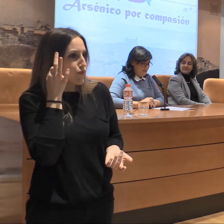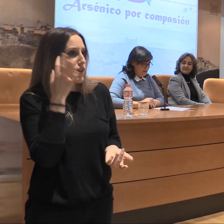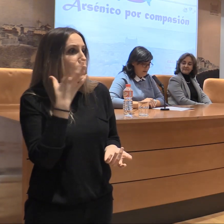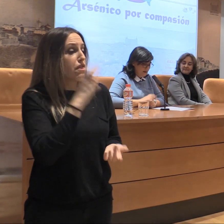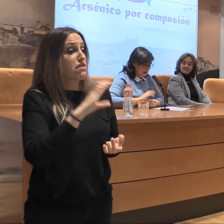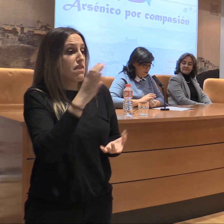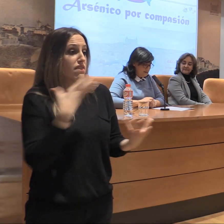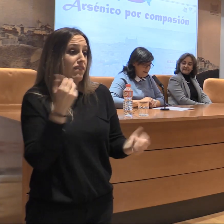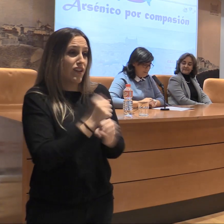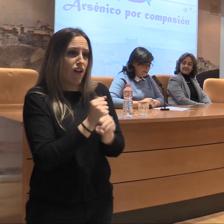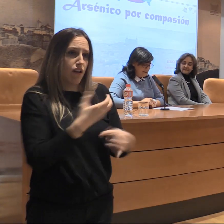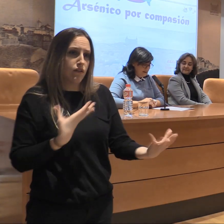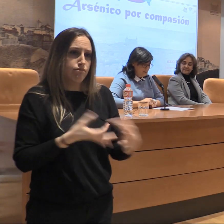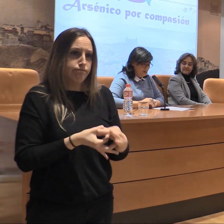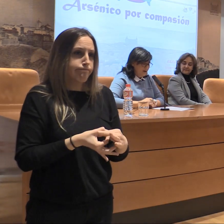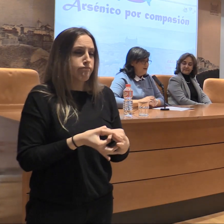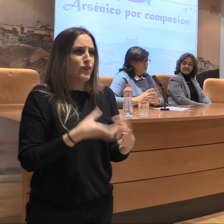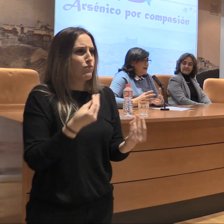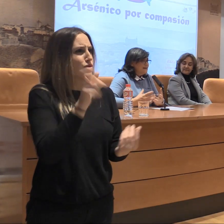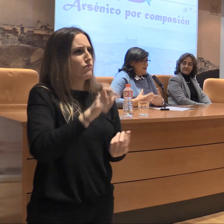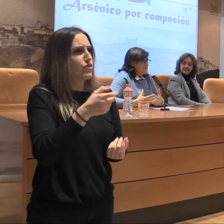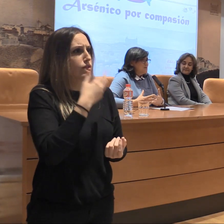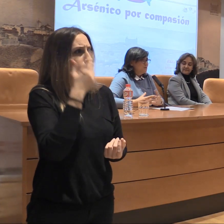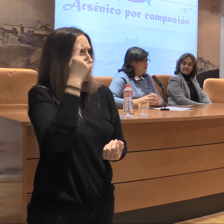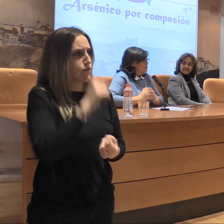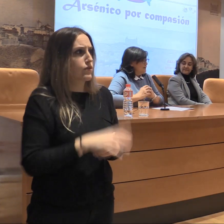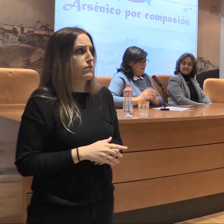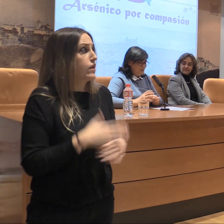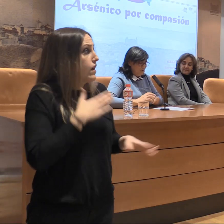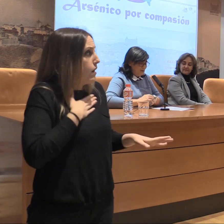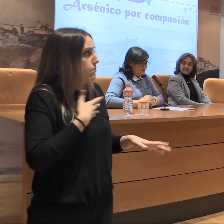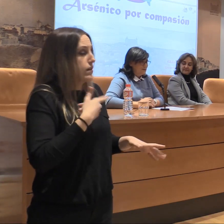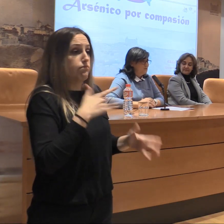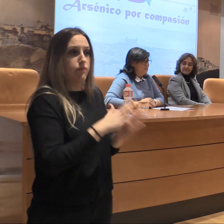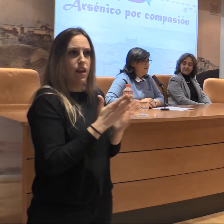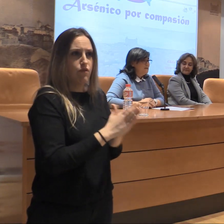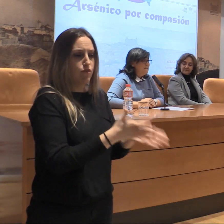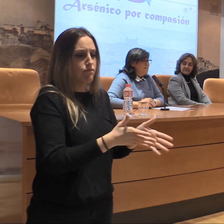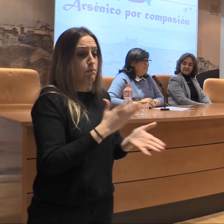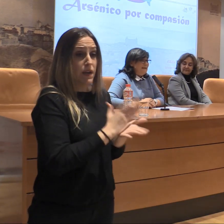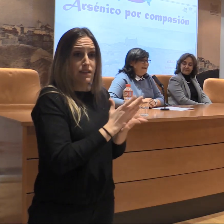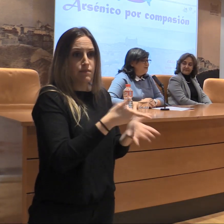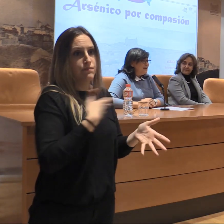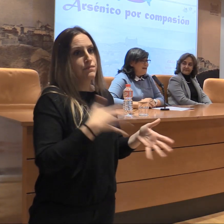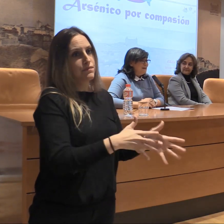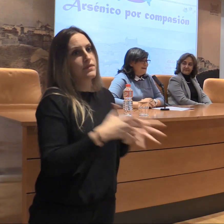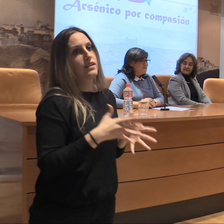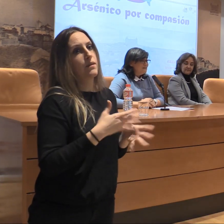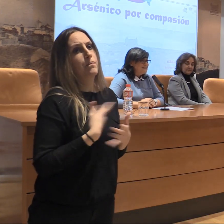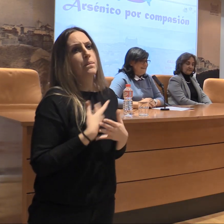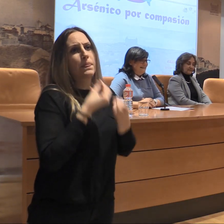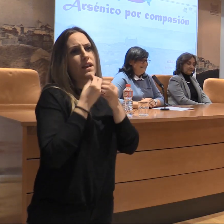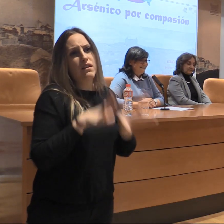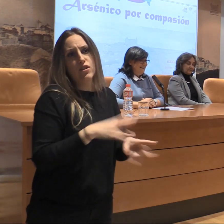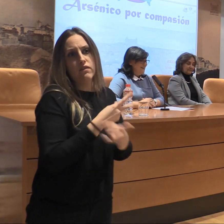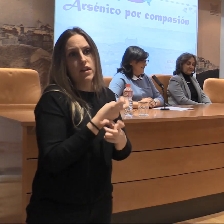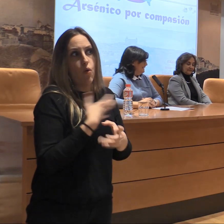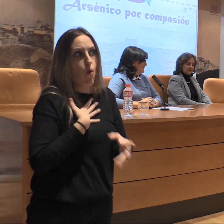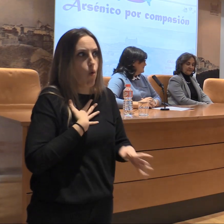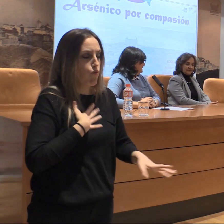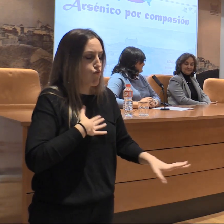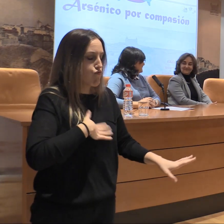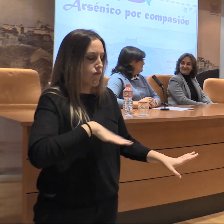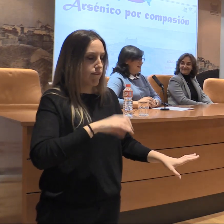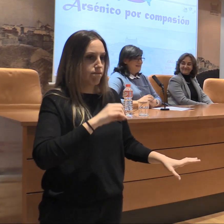nada, nada fácil. Entonces, esa parte del libro es una de las que a mí me ha gustado, aunque el libro completo está estupendo. Y la historia del veneno es fascinante.